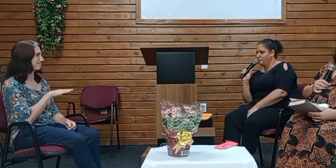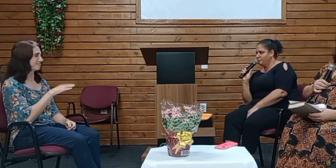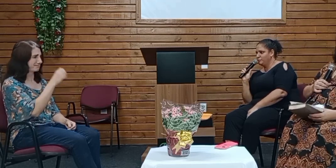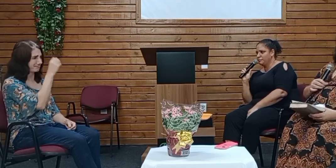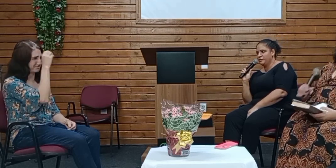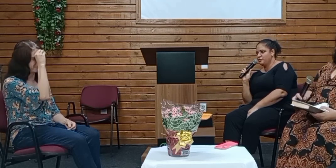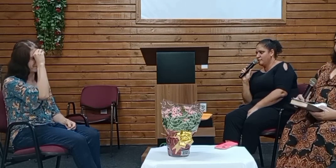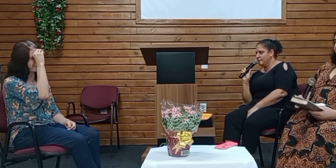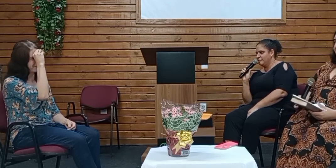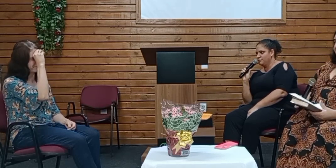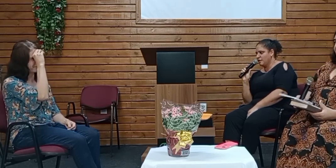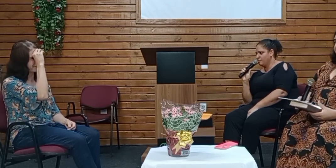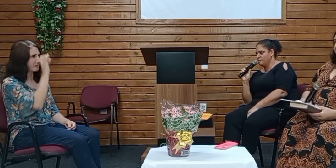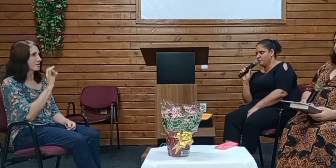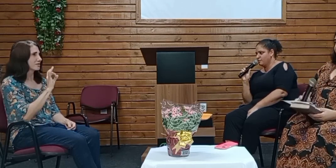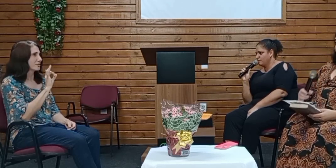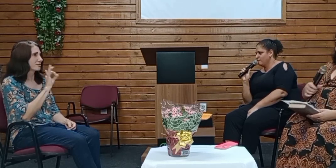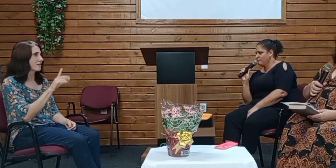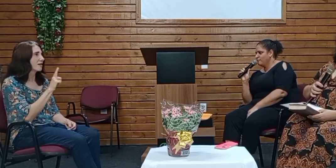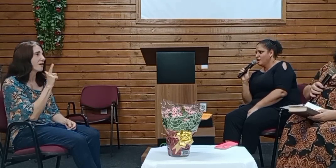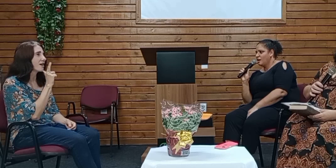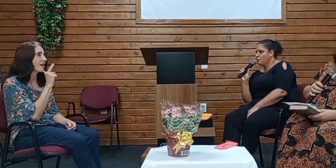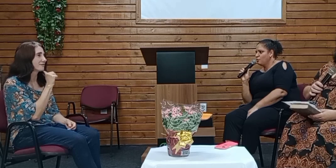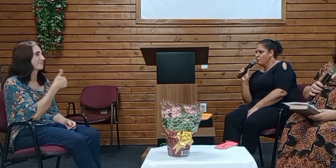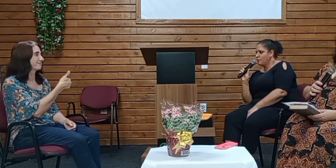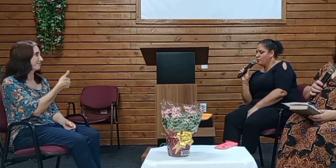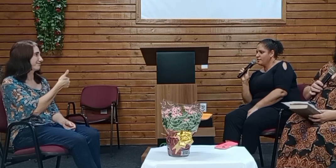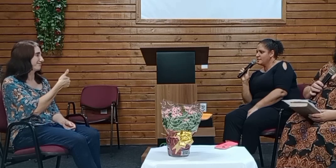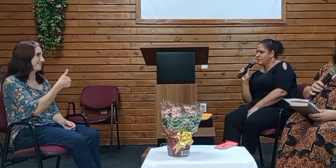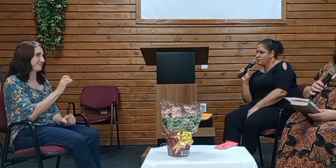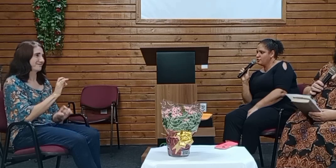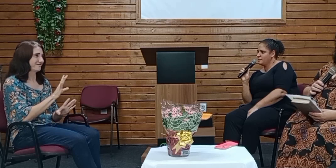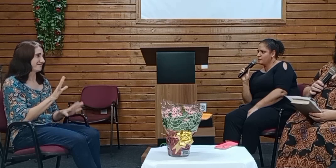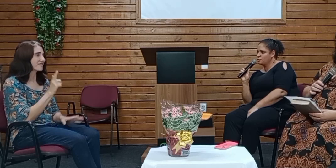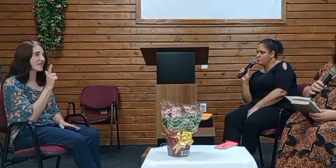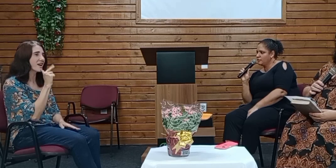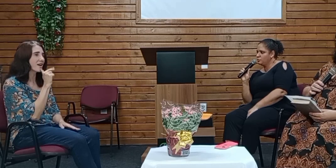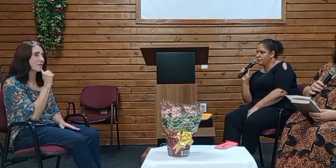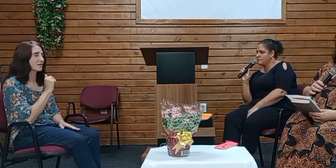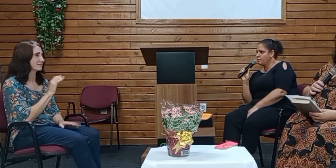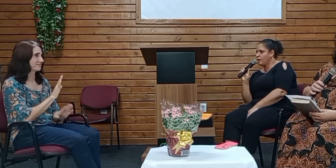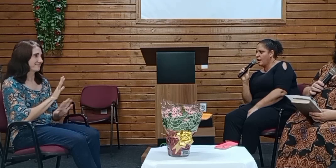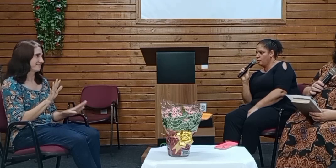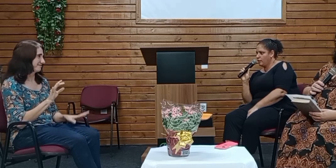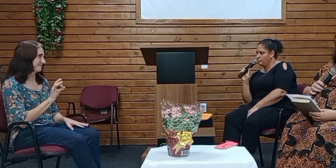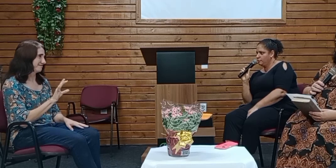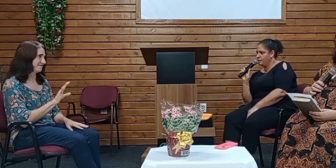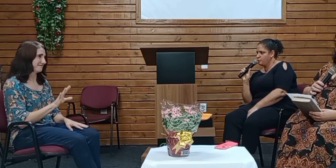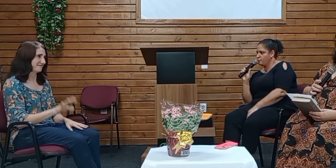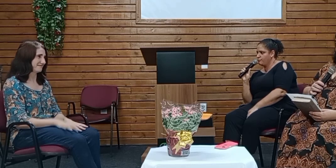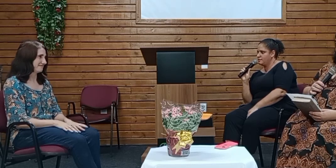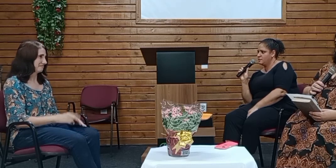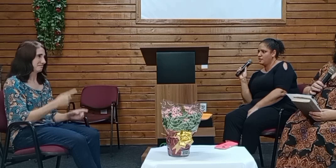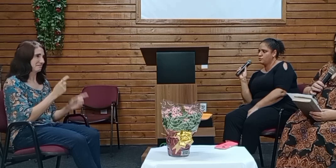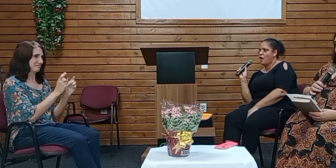Não, nunca aprendi a ler os lábios. Alguma coisa que a gente vai se acostumando, por exemplo, água, porque a